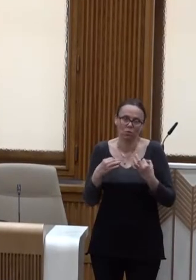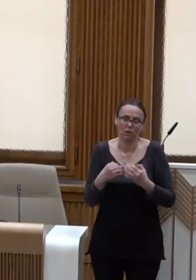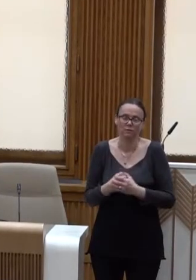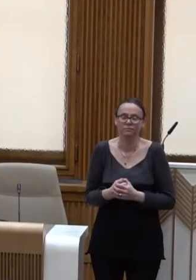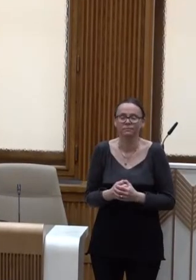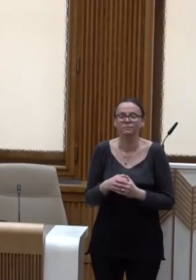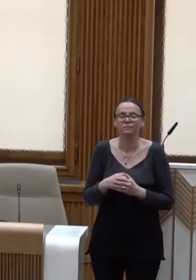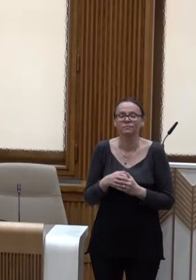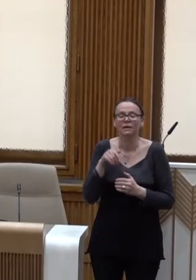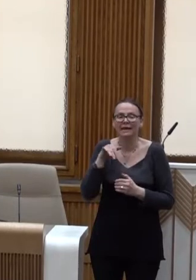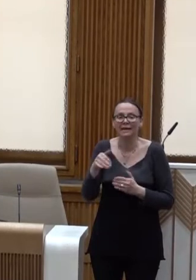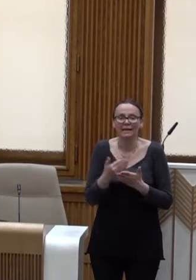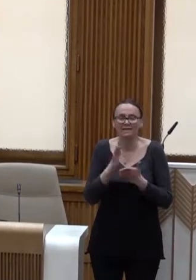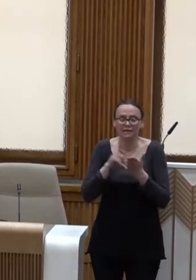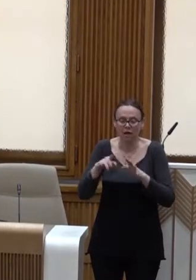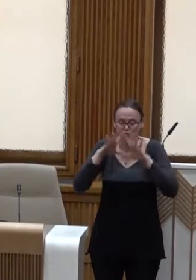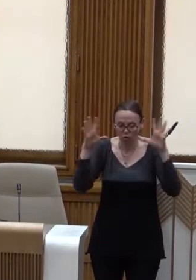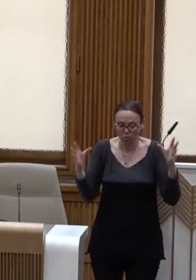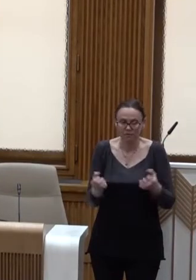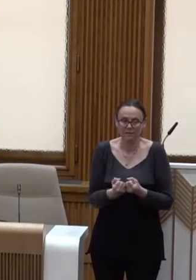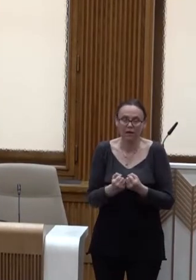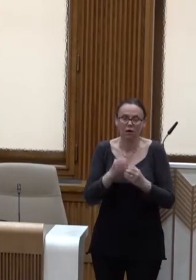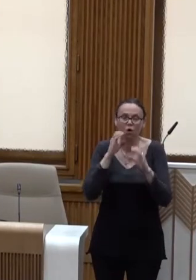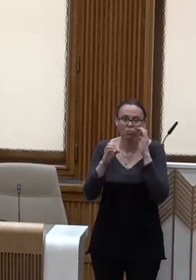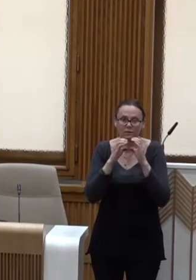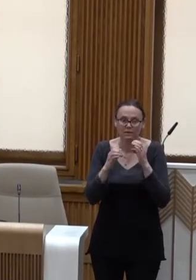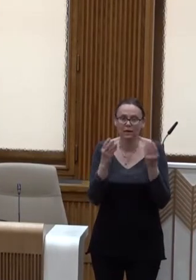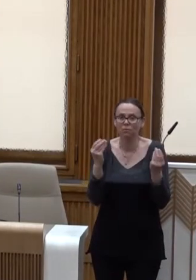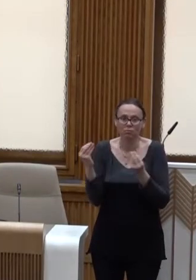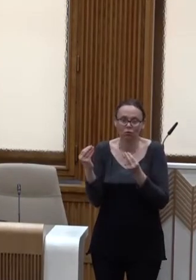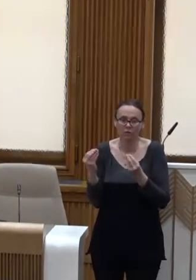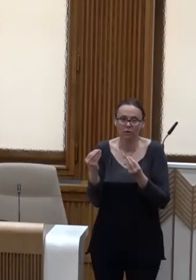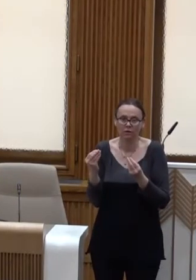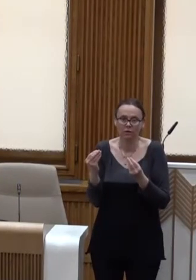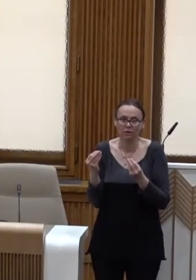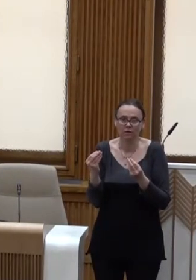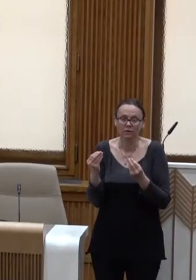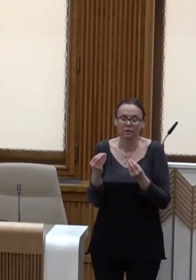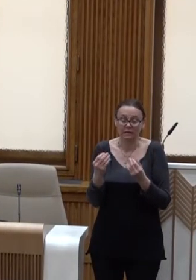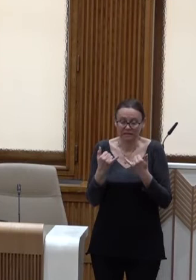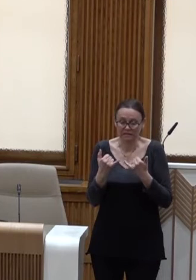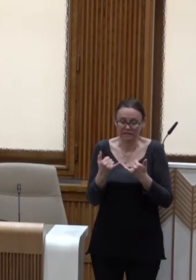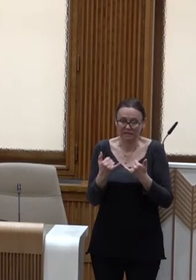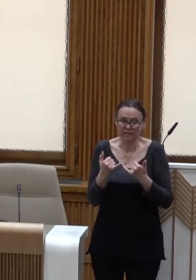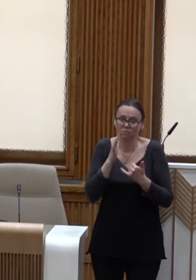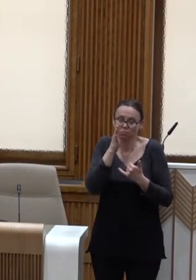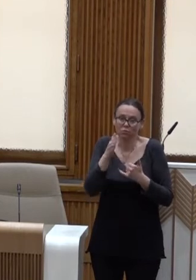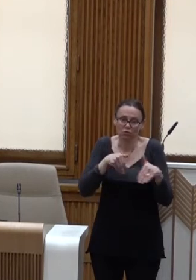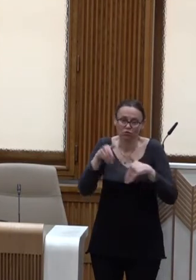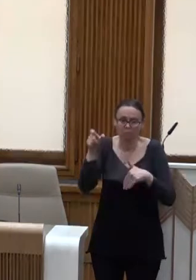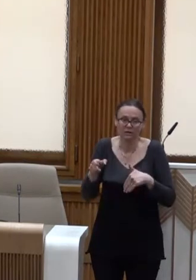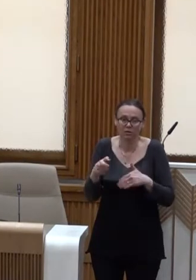In ker gre za tak obseg, komuniciramo mnogi z aktualnim ministrom za zdravje, ki je očitno